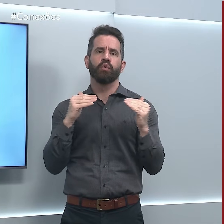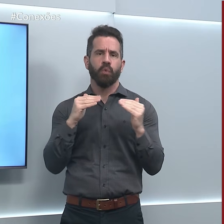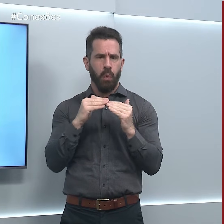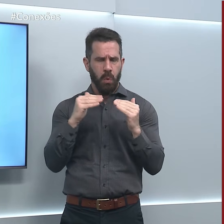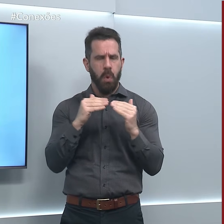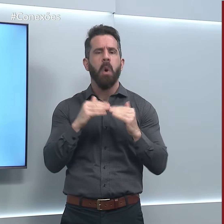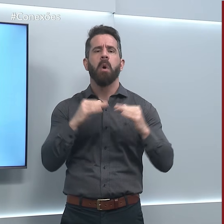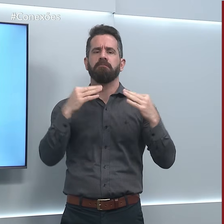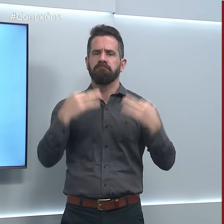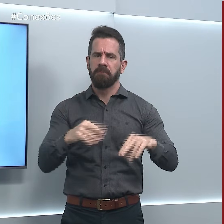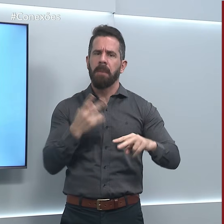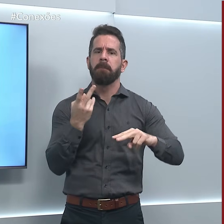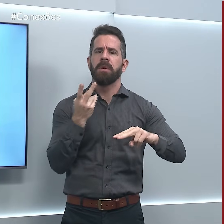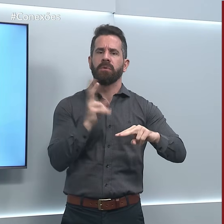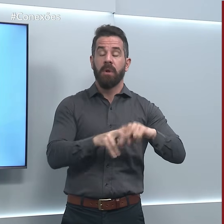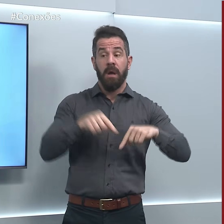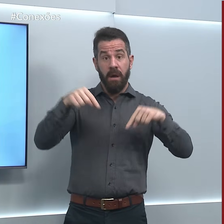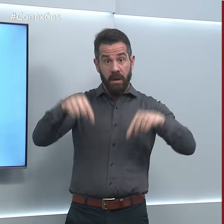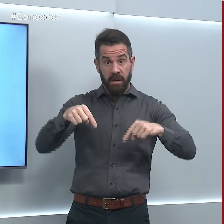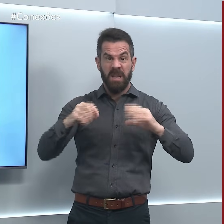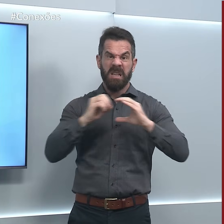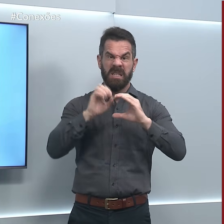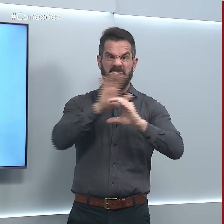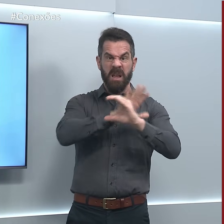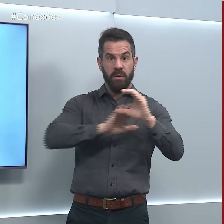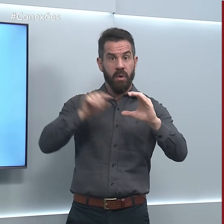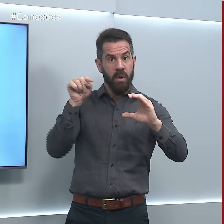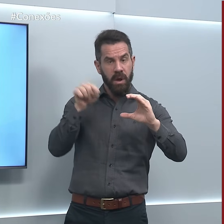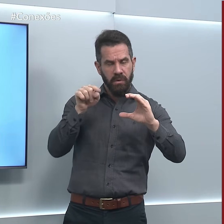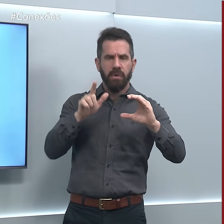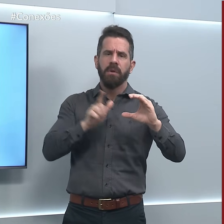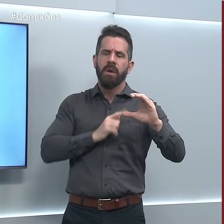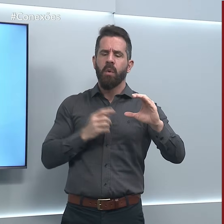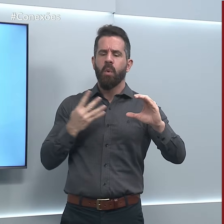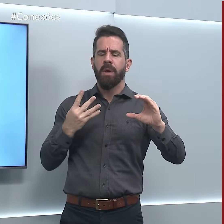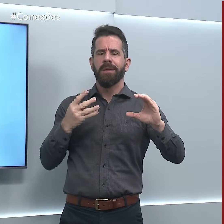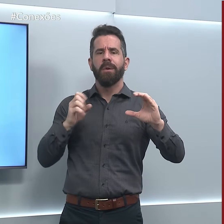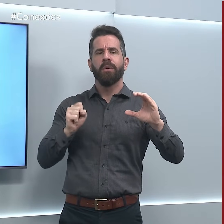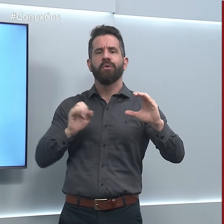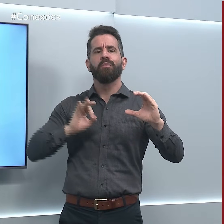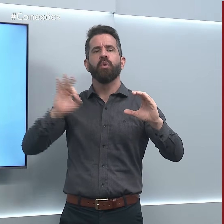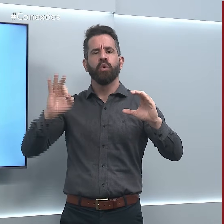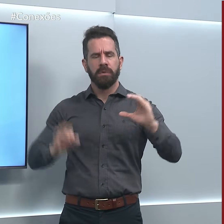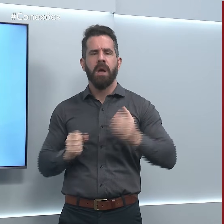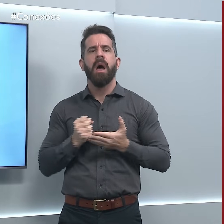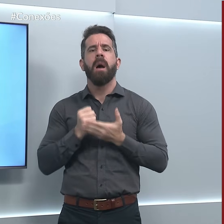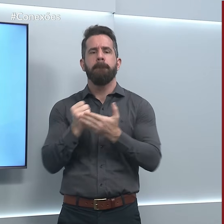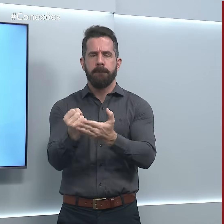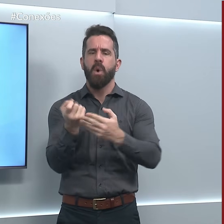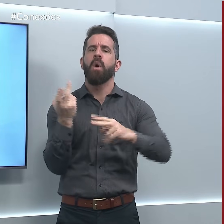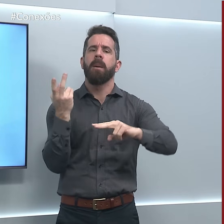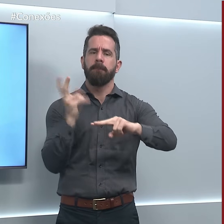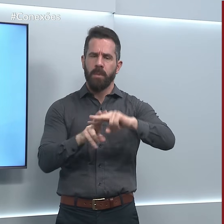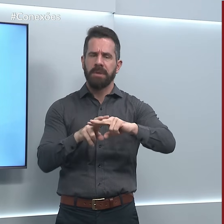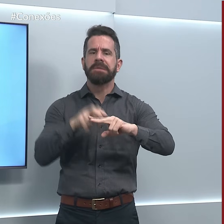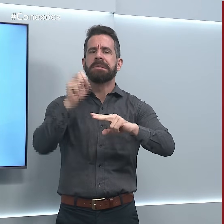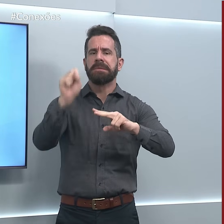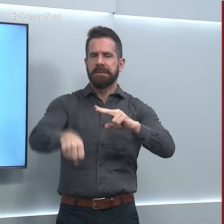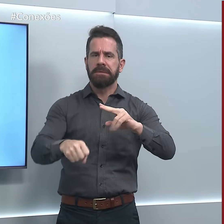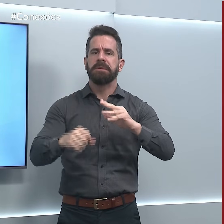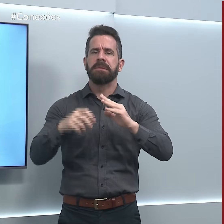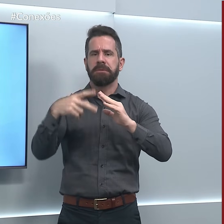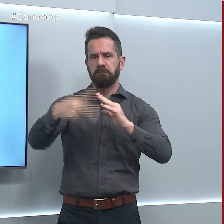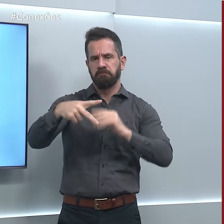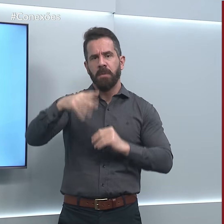medida. Aqui na nossa região, 48% dos entrevistados apoiam a prisão domiciliar de Bolsonaro